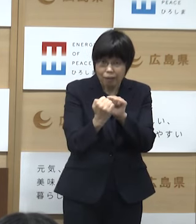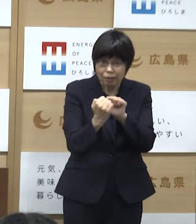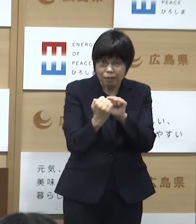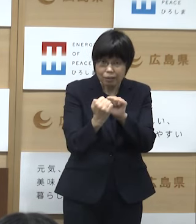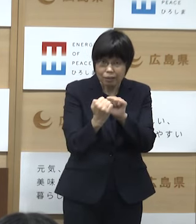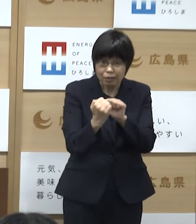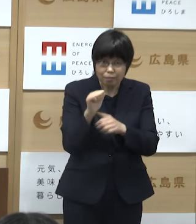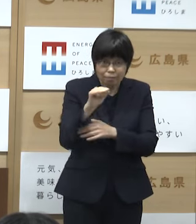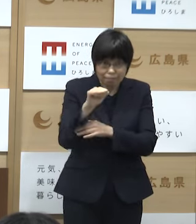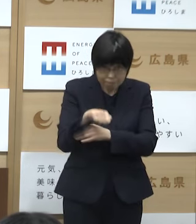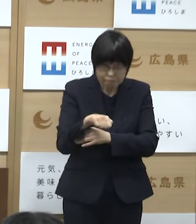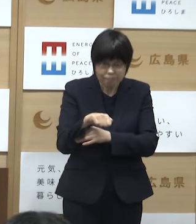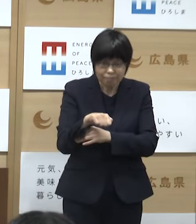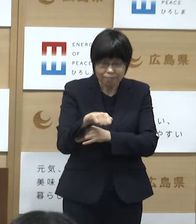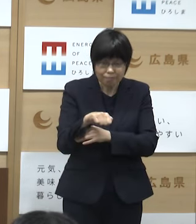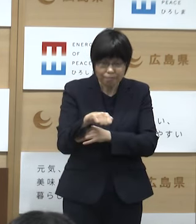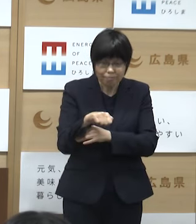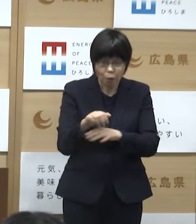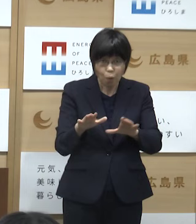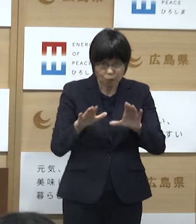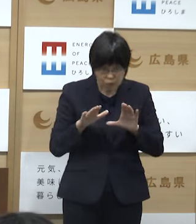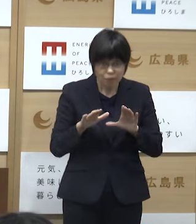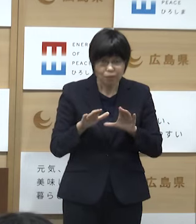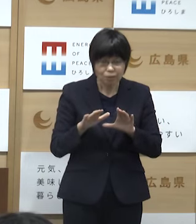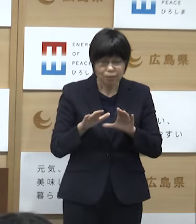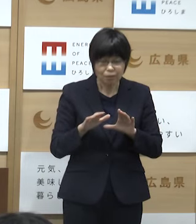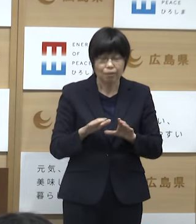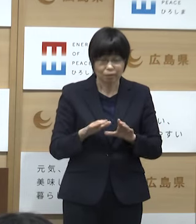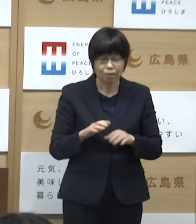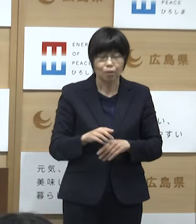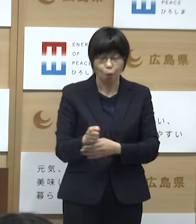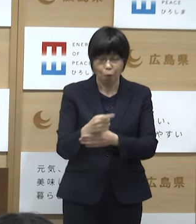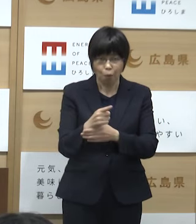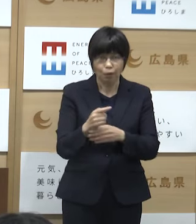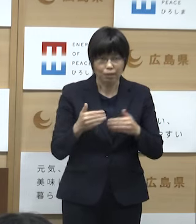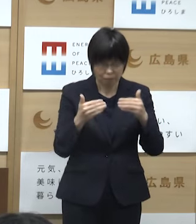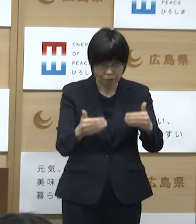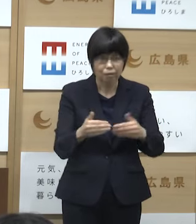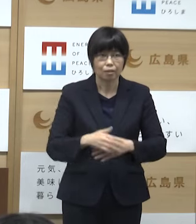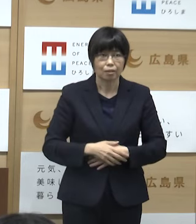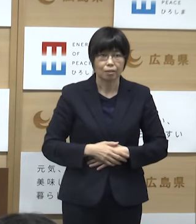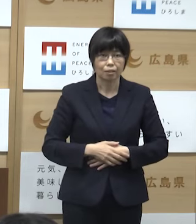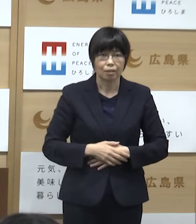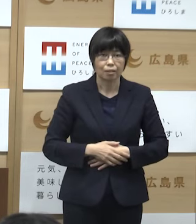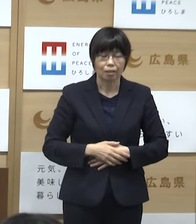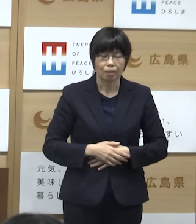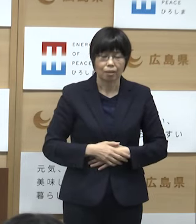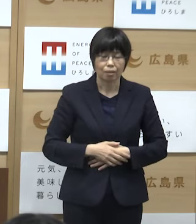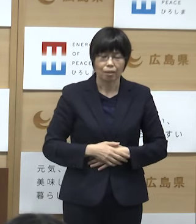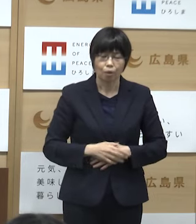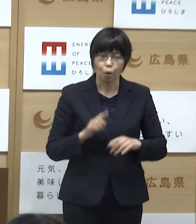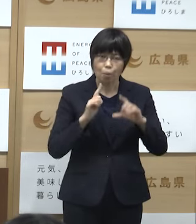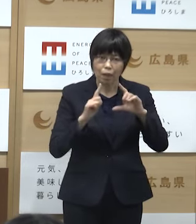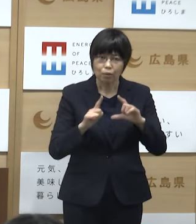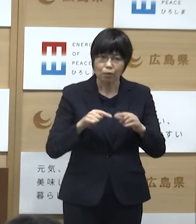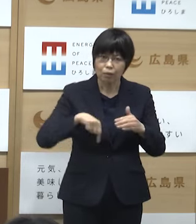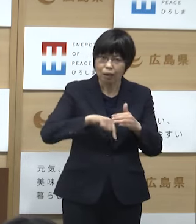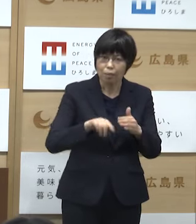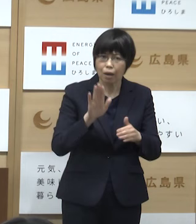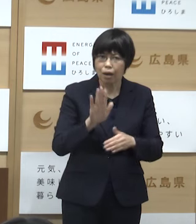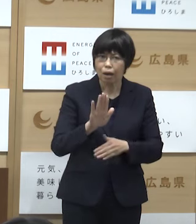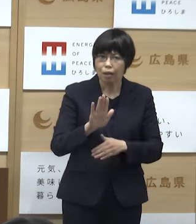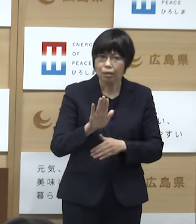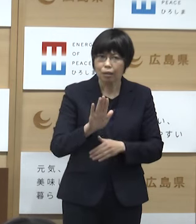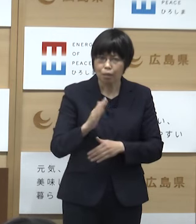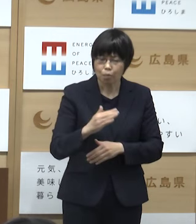じる方向で日程調整というふうな知事の発言は、逆に言うと コメントにもございましたけど、廃止前提というわ